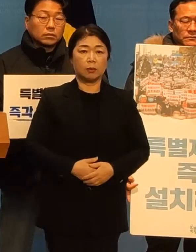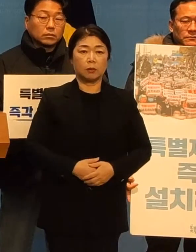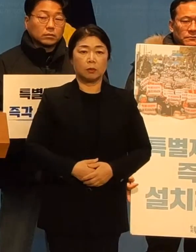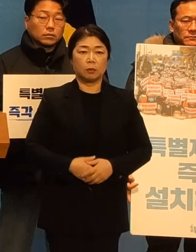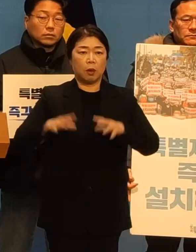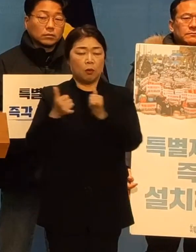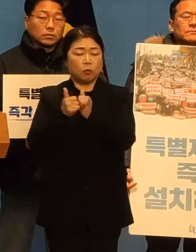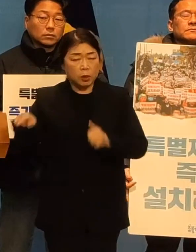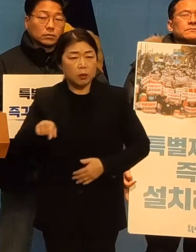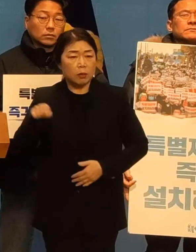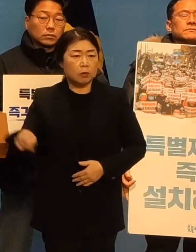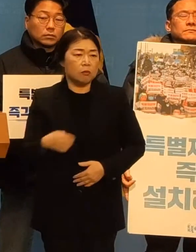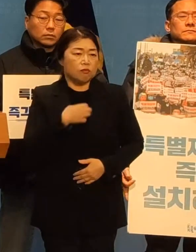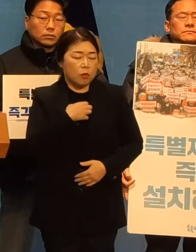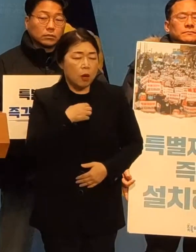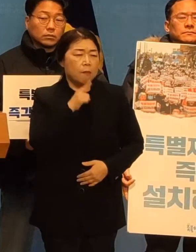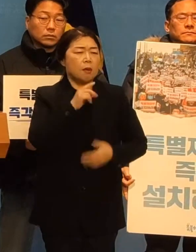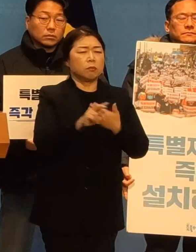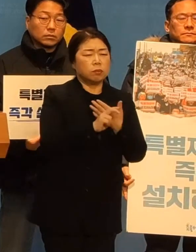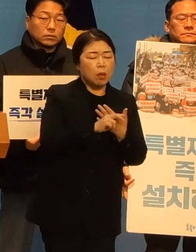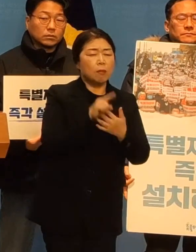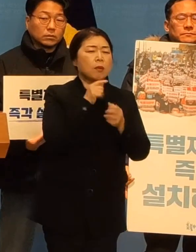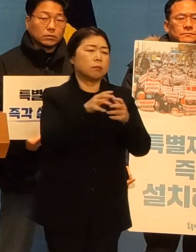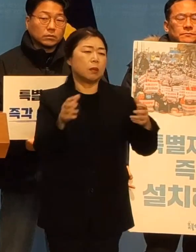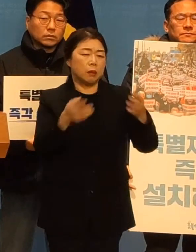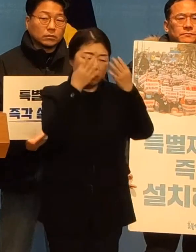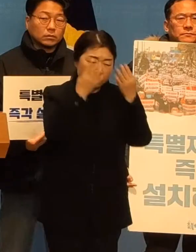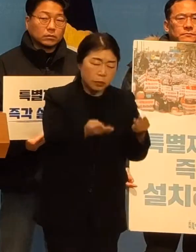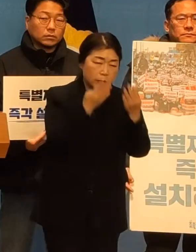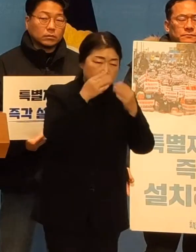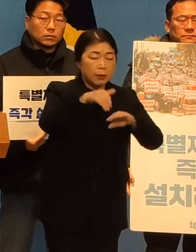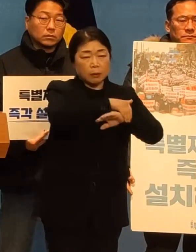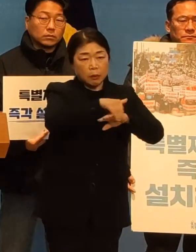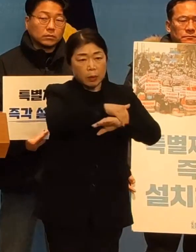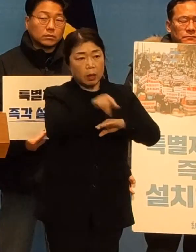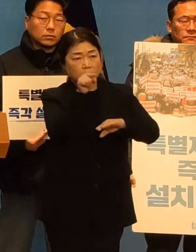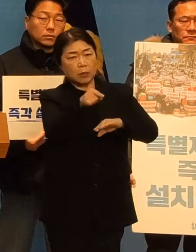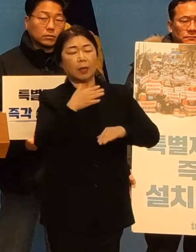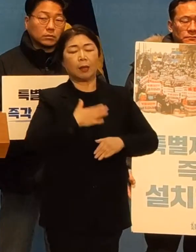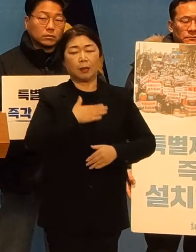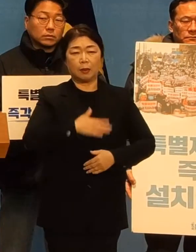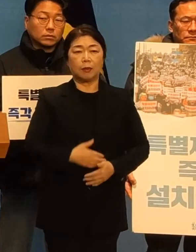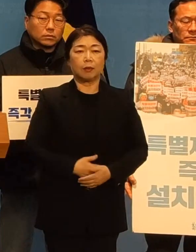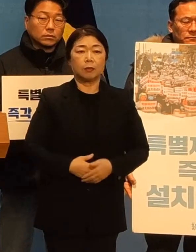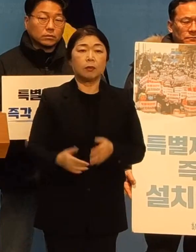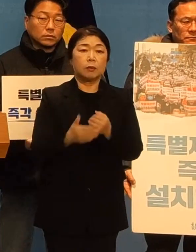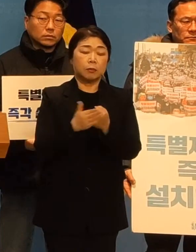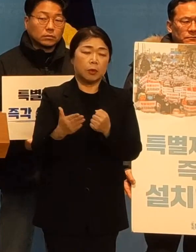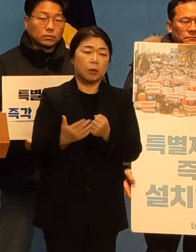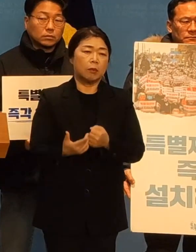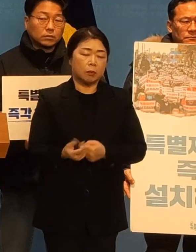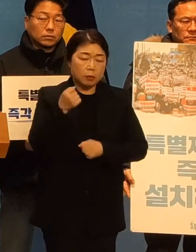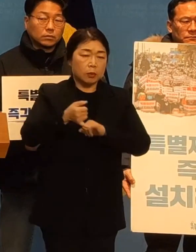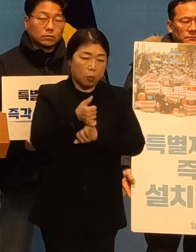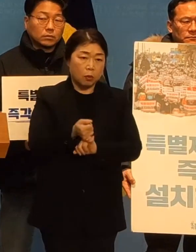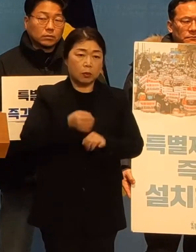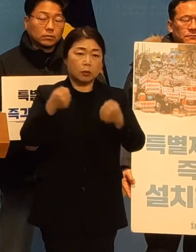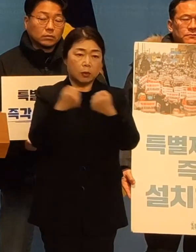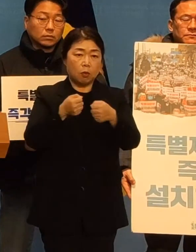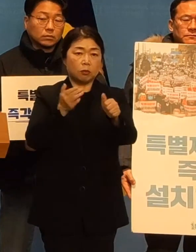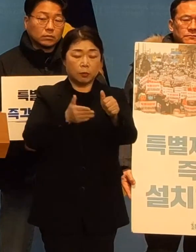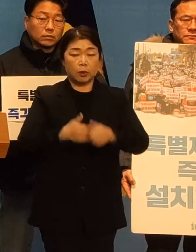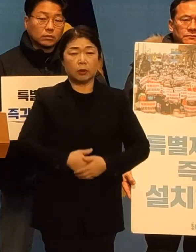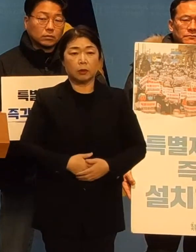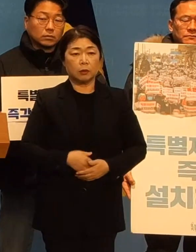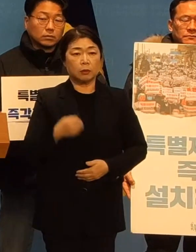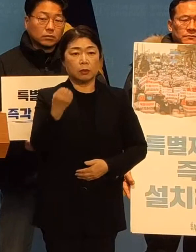그 어떤 위헌 논란도 내란범을 풀어주려는 수작이라고 생각합니다. 그러니 싸우십시오. 언론에게